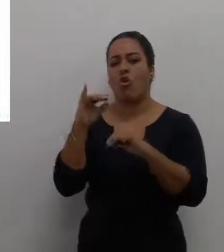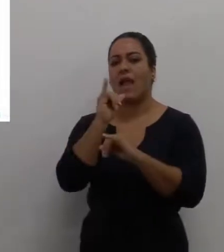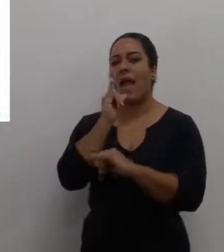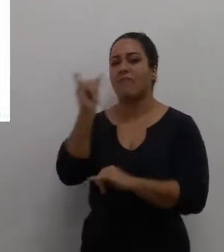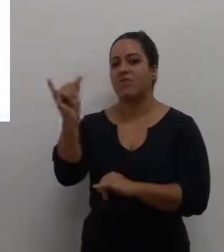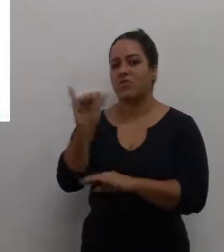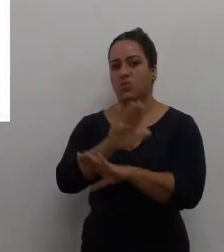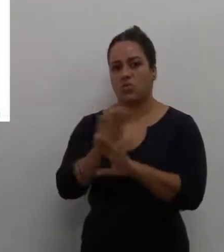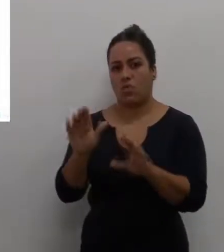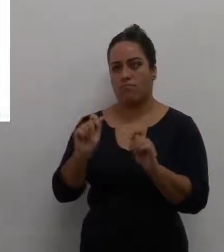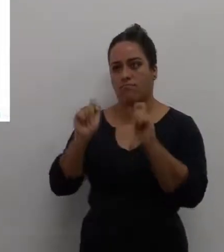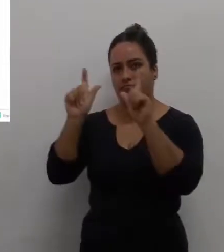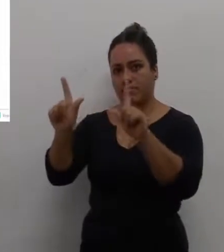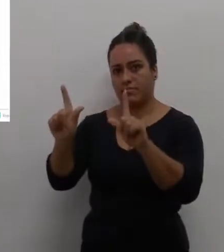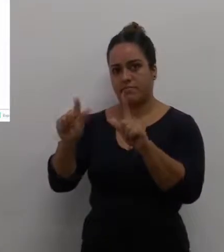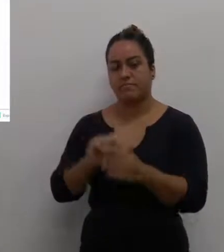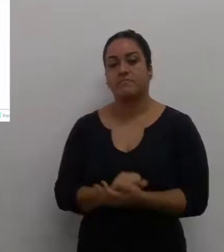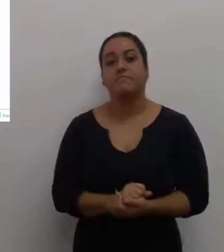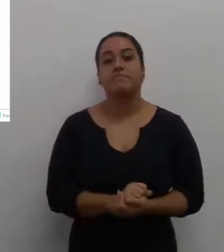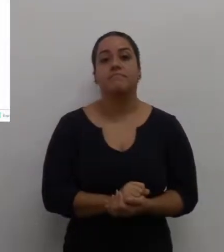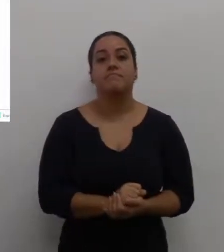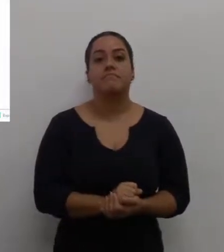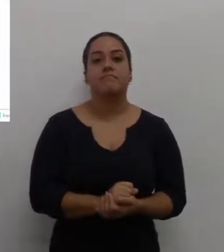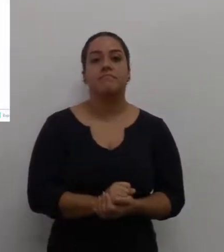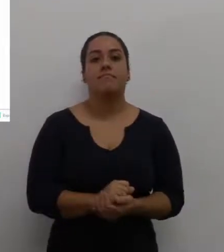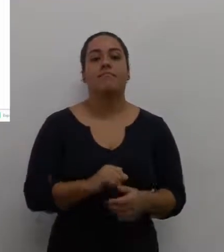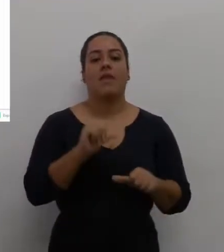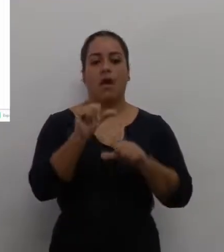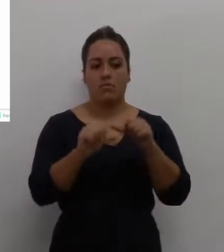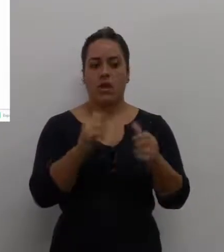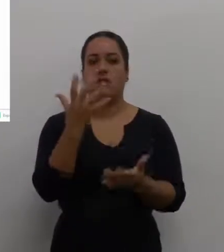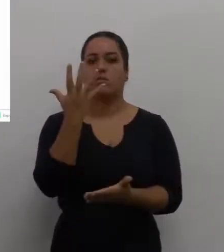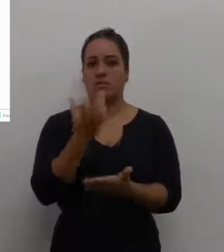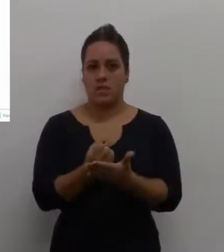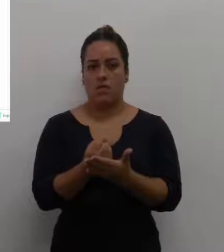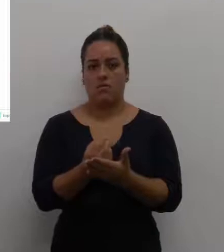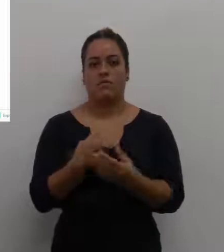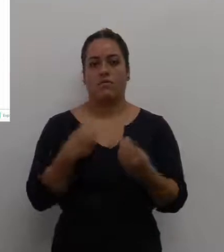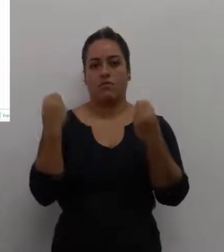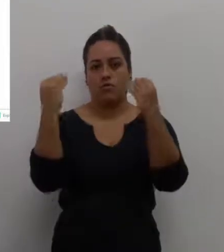apenas. Concluído. Alterações salvas. Vou realizar uma alteração aqui, ó.